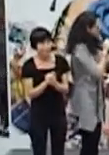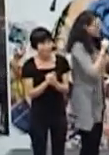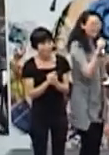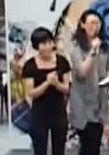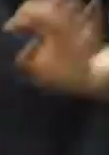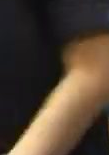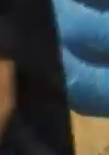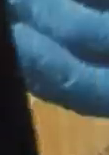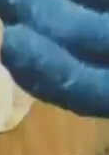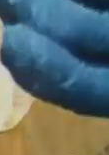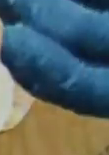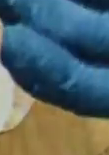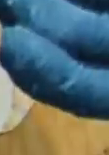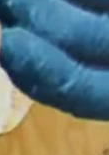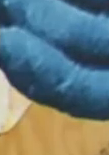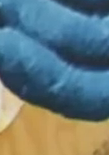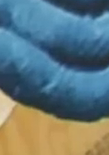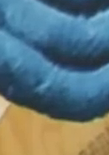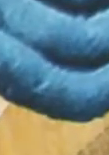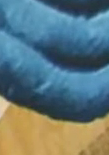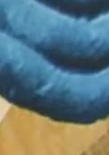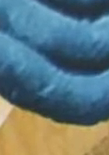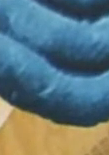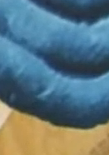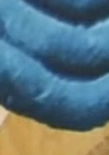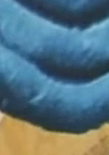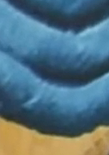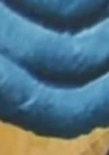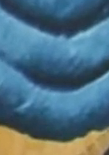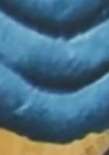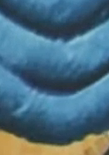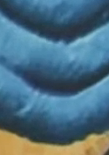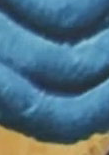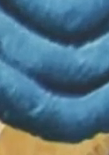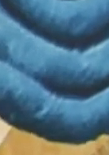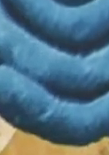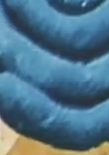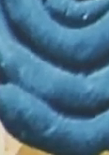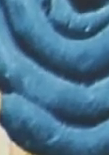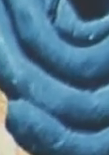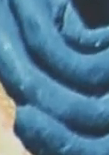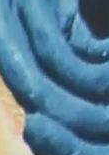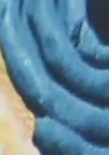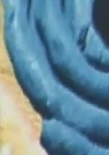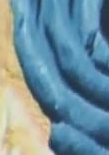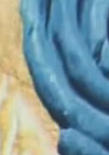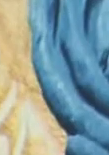我哋將呢一個嘅七彩繽紛嘅都市咧送俾阿馮議員嘅。好，多謝